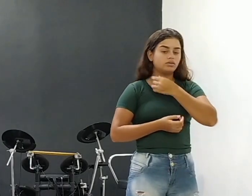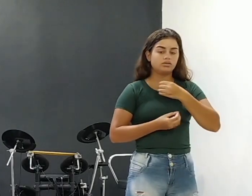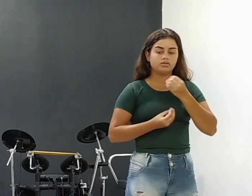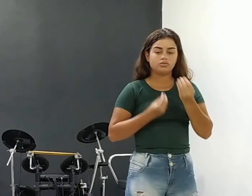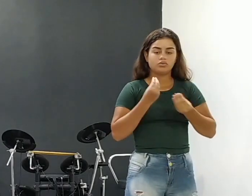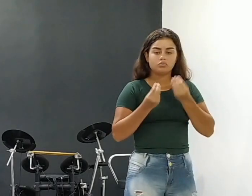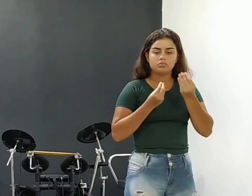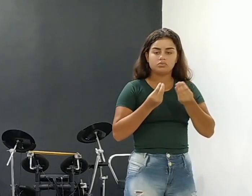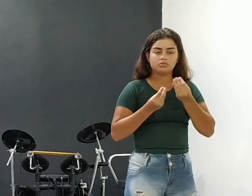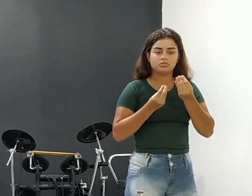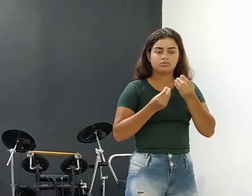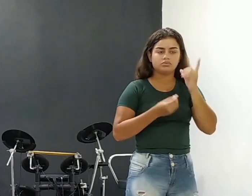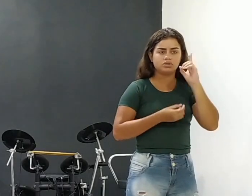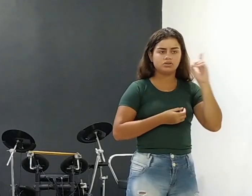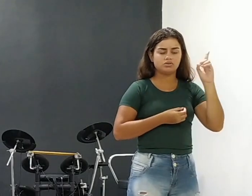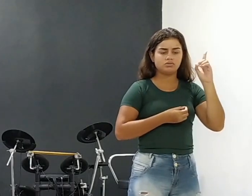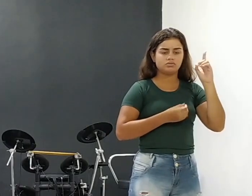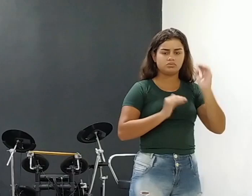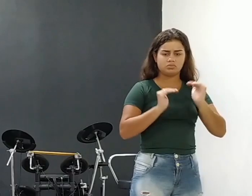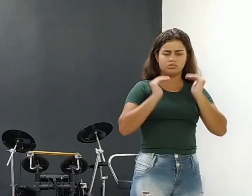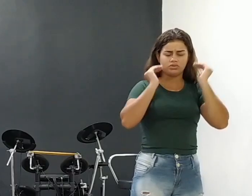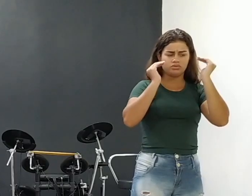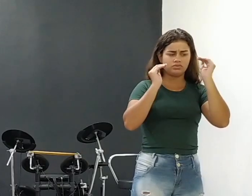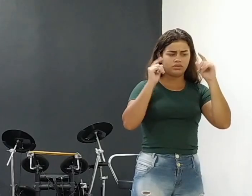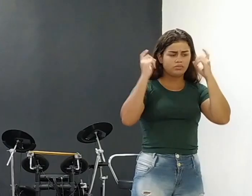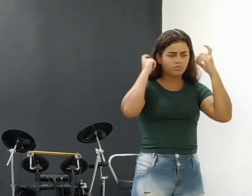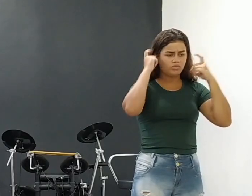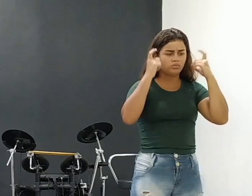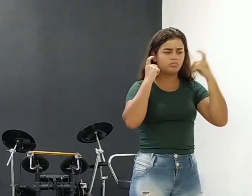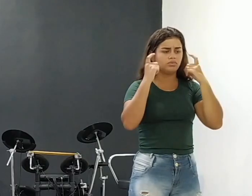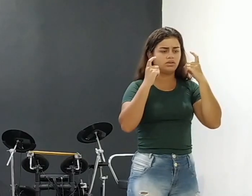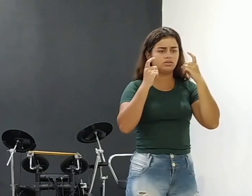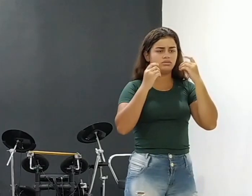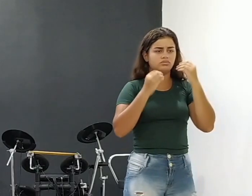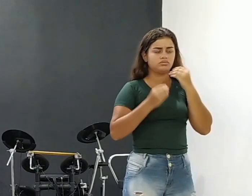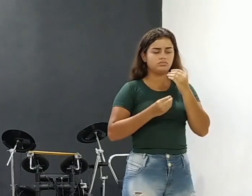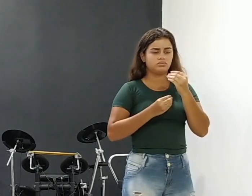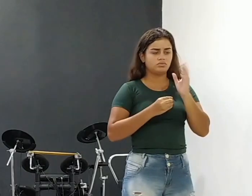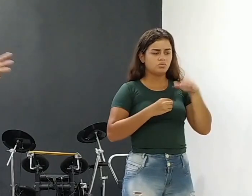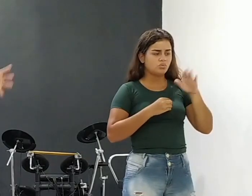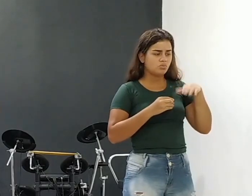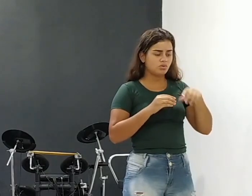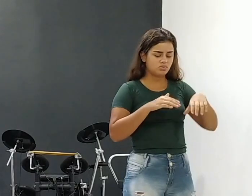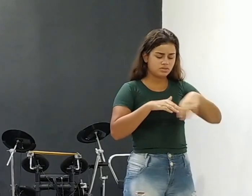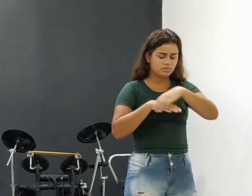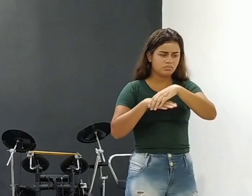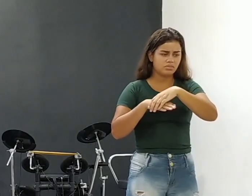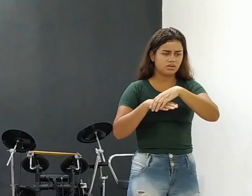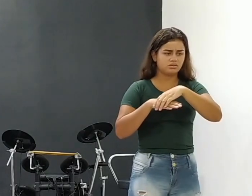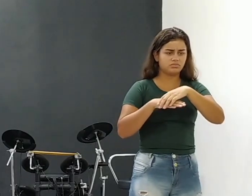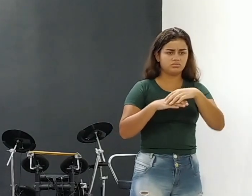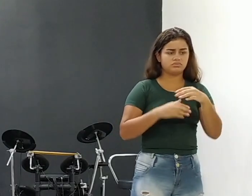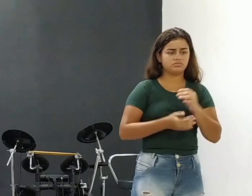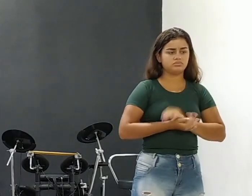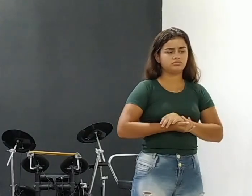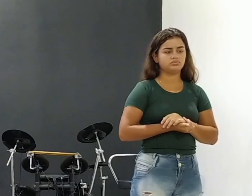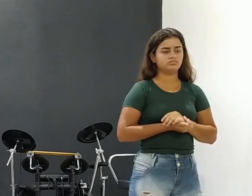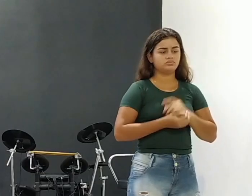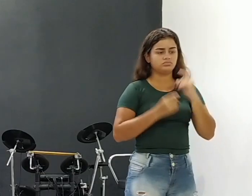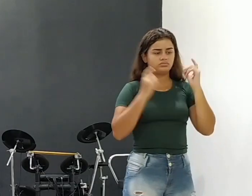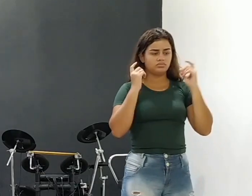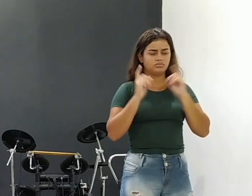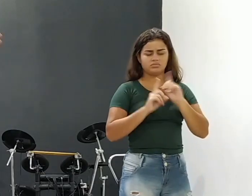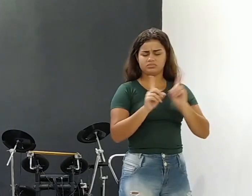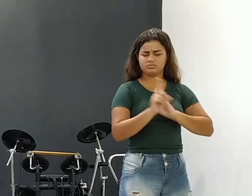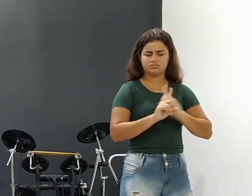estaria preocupado com o tipo de sapato que ele dá nos pés? A preocupação de Deus não é essa, irmão. Se teu sapato é novo,